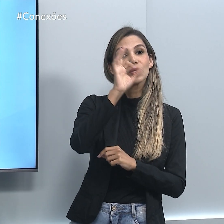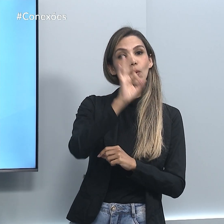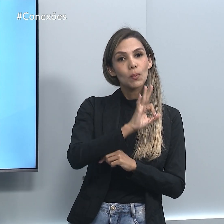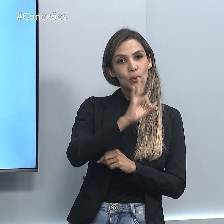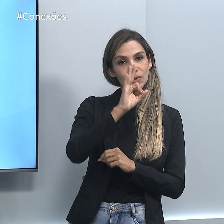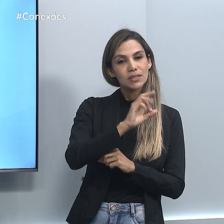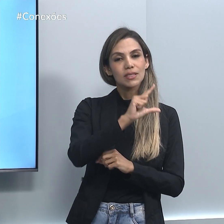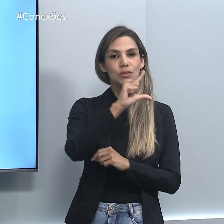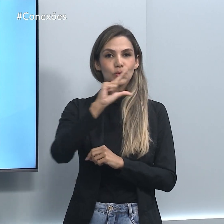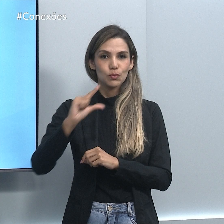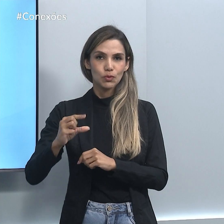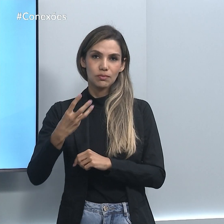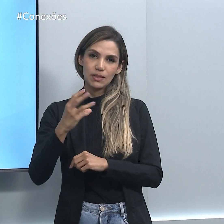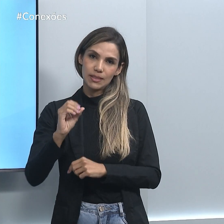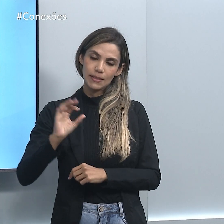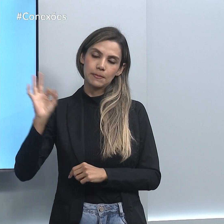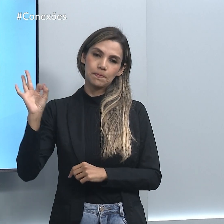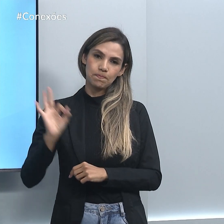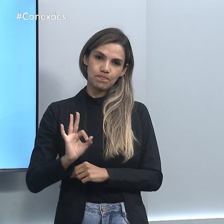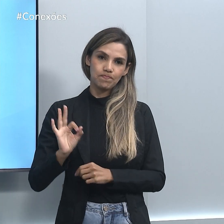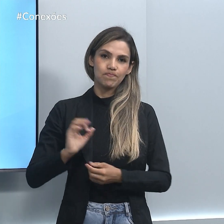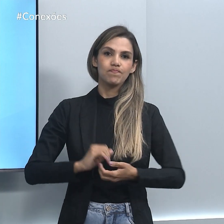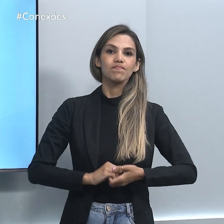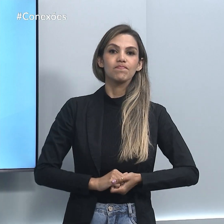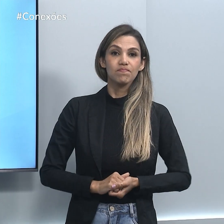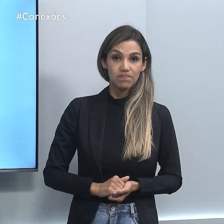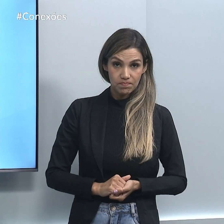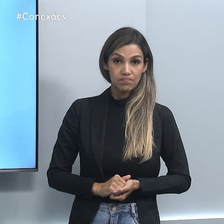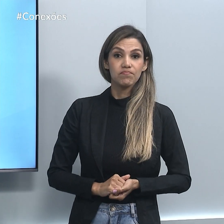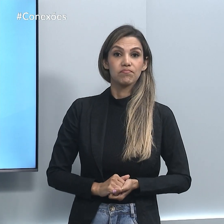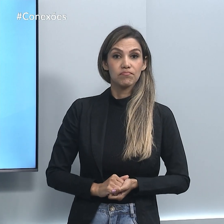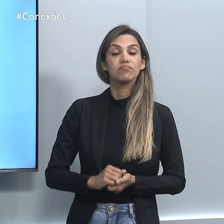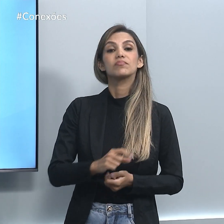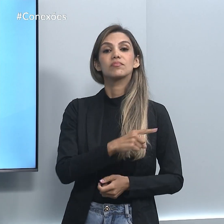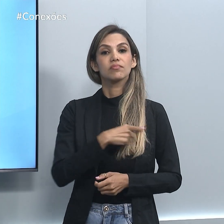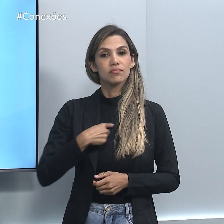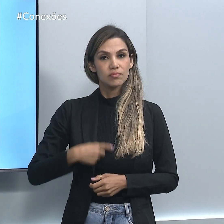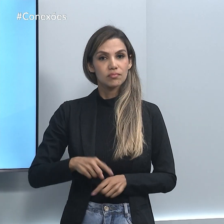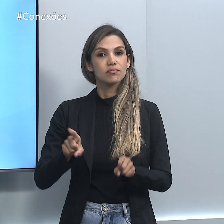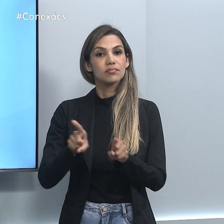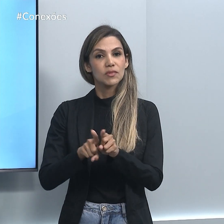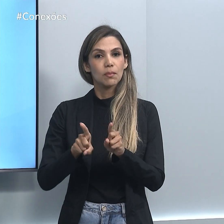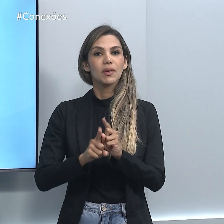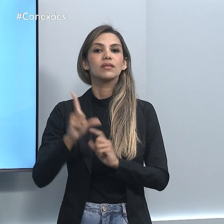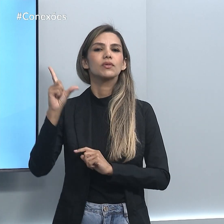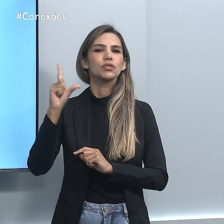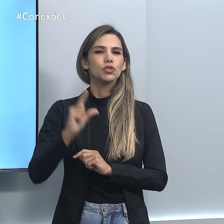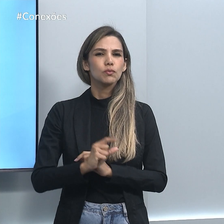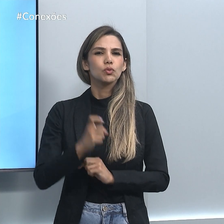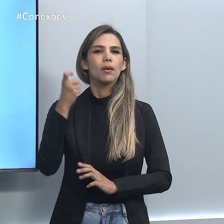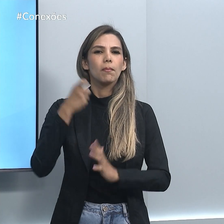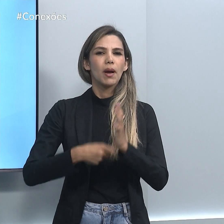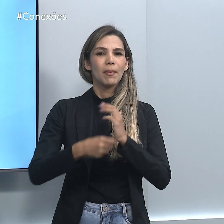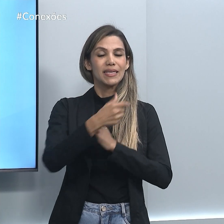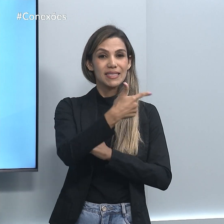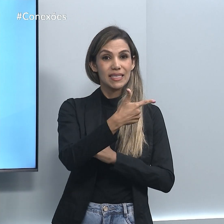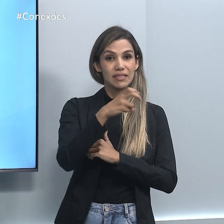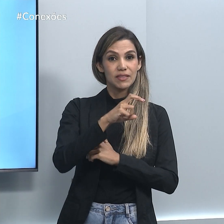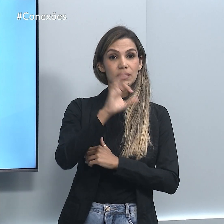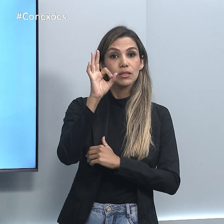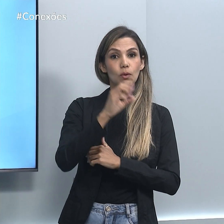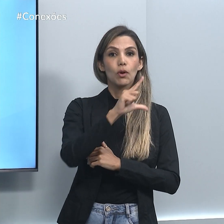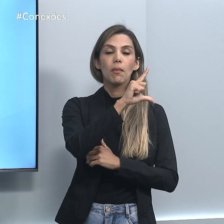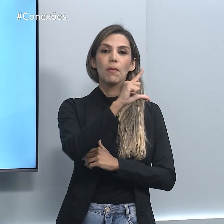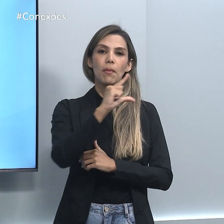145% para 30%. Em contrapartida, a China vai diminuir as taxas de